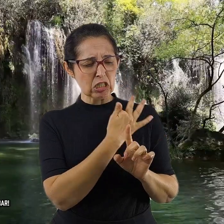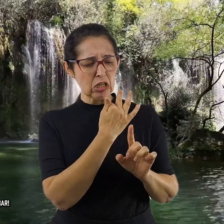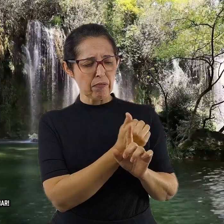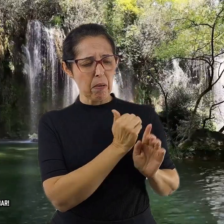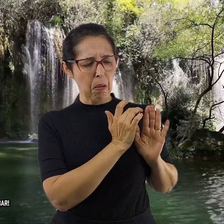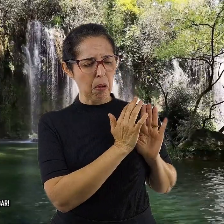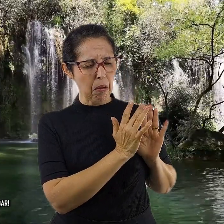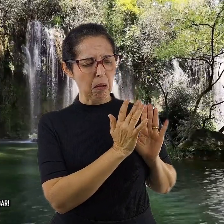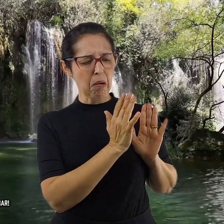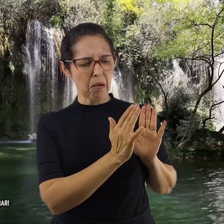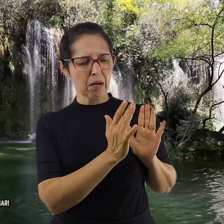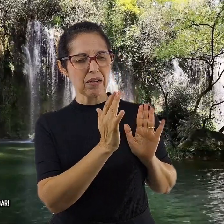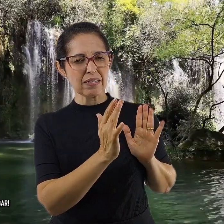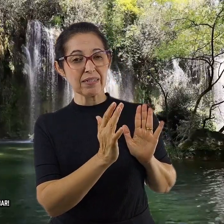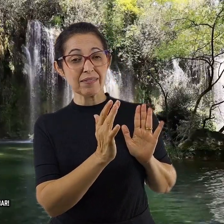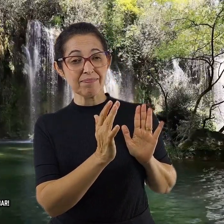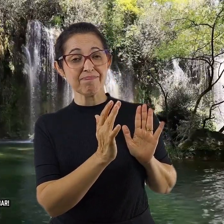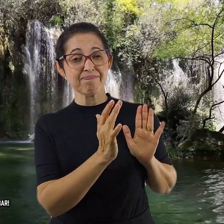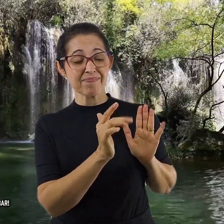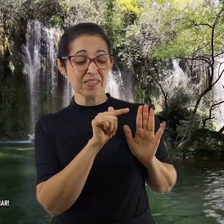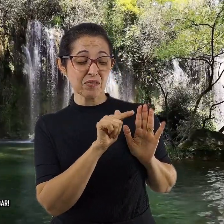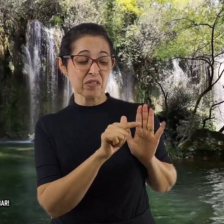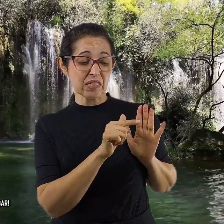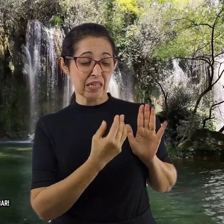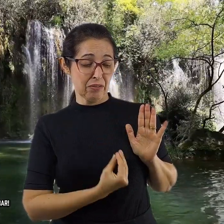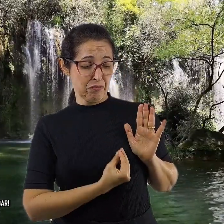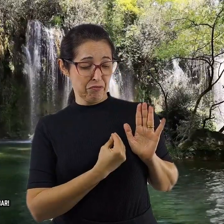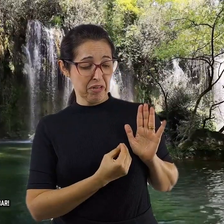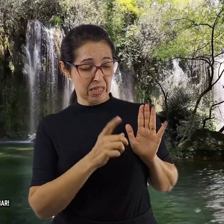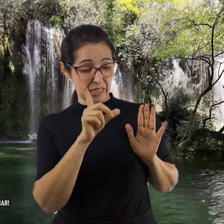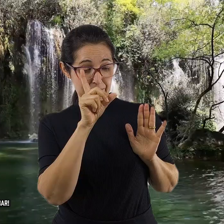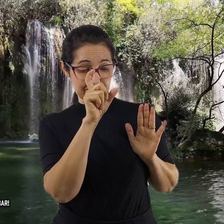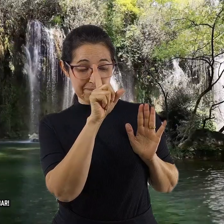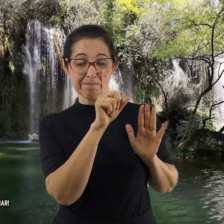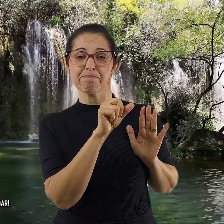que caminhavam já em dificuldade.